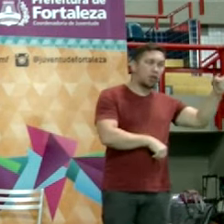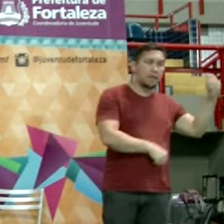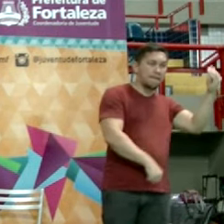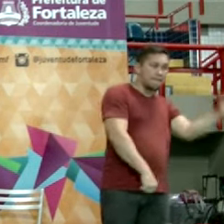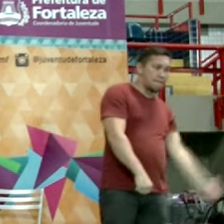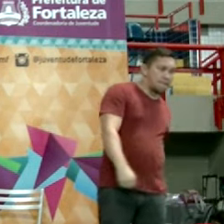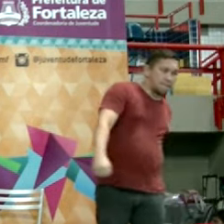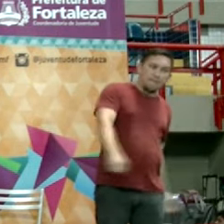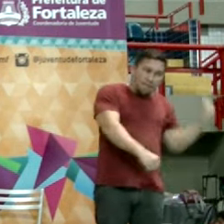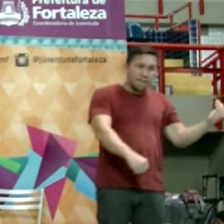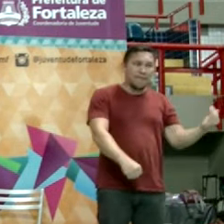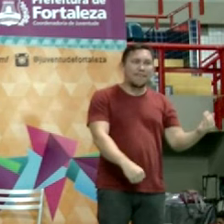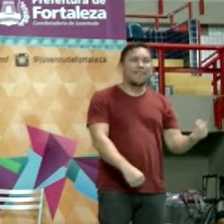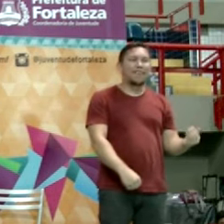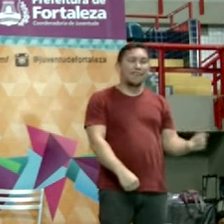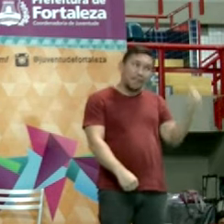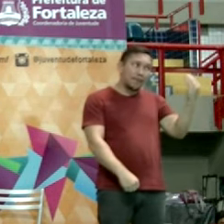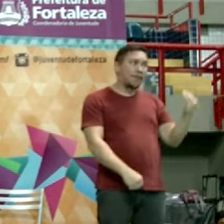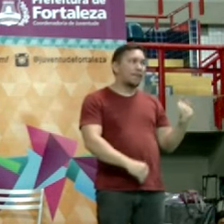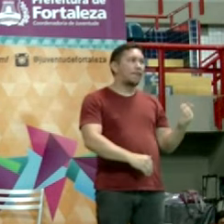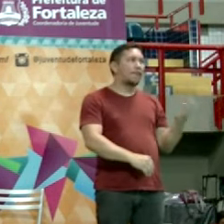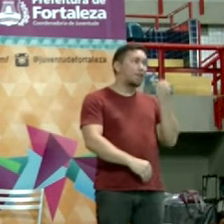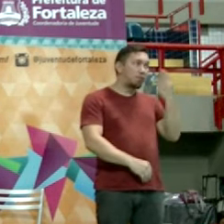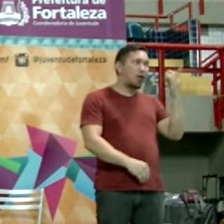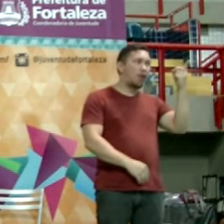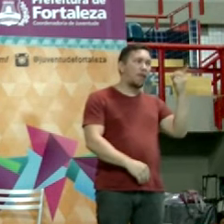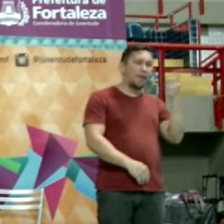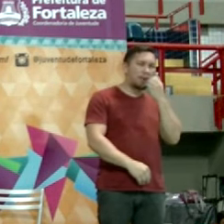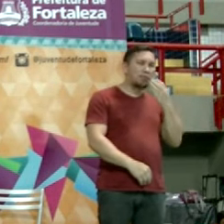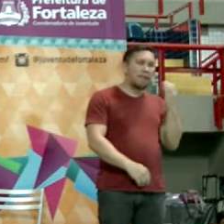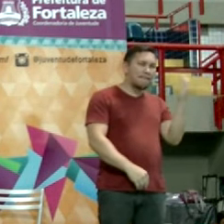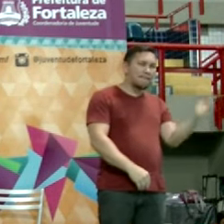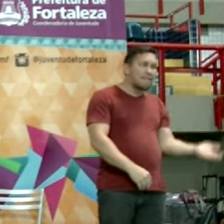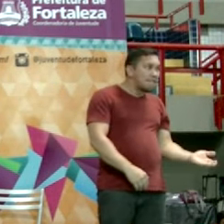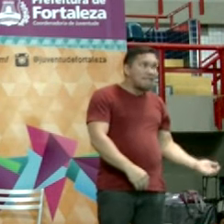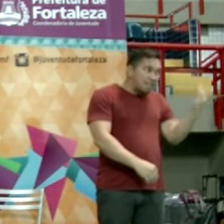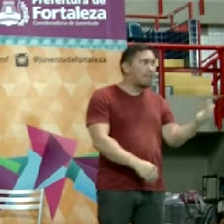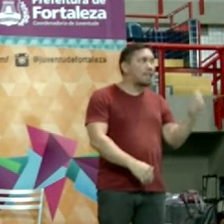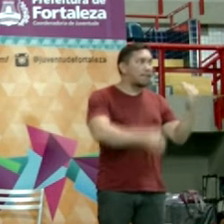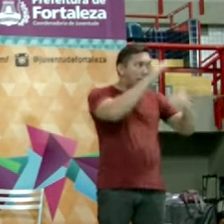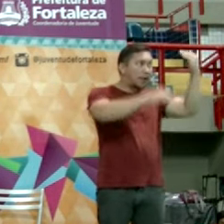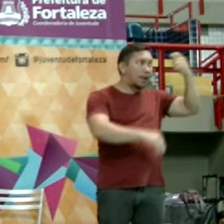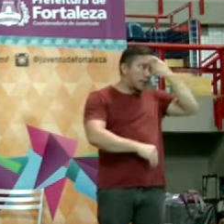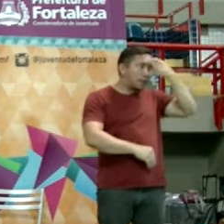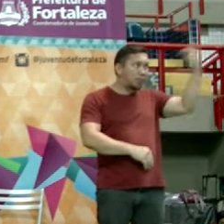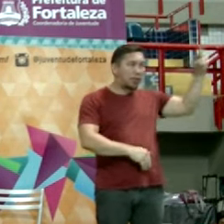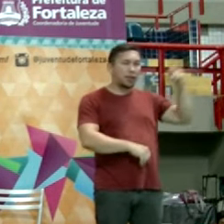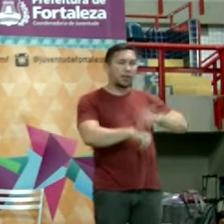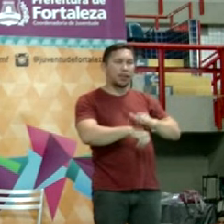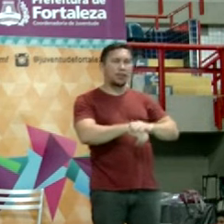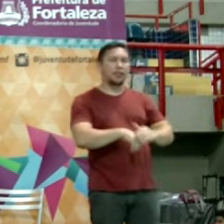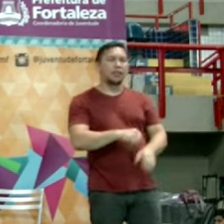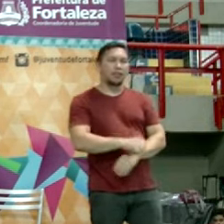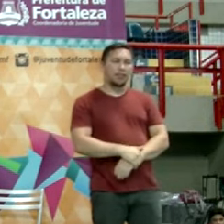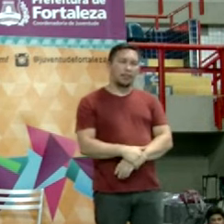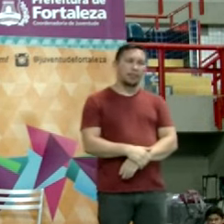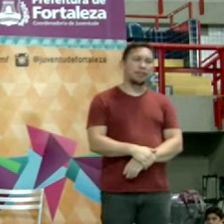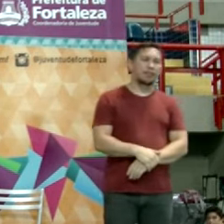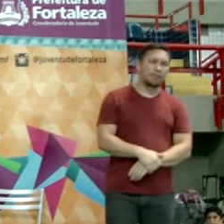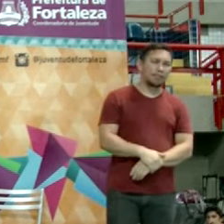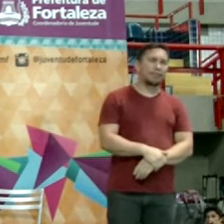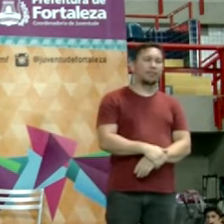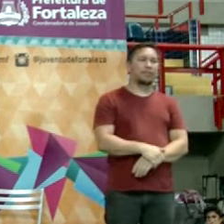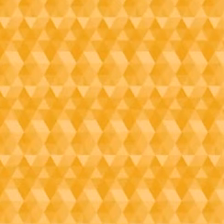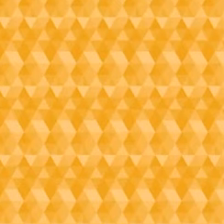diga. Aumente sua produtividade. Aumente a sua produtividade. Isso.